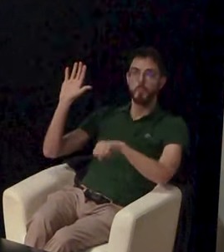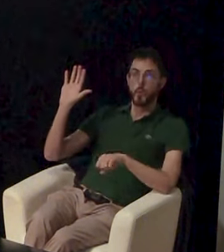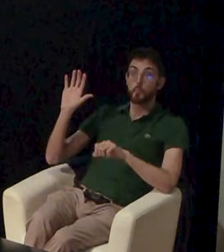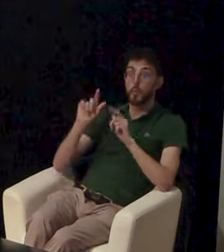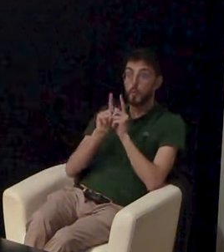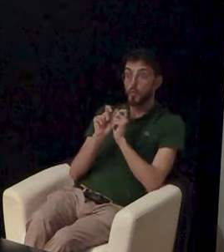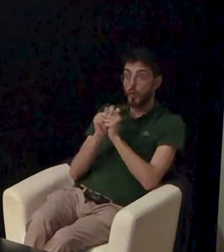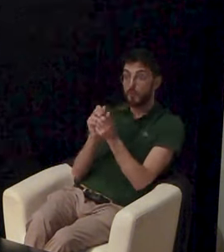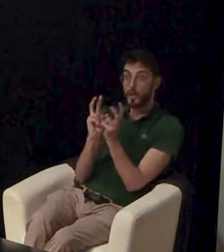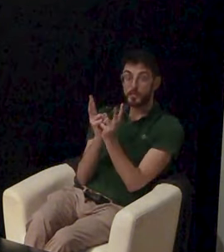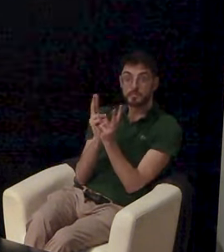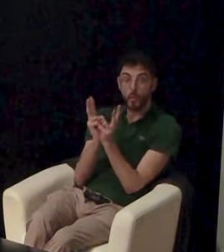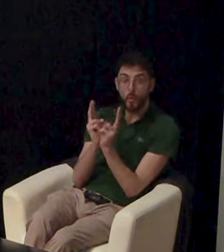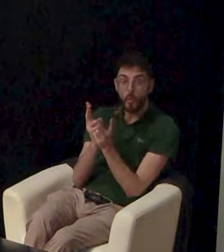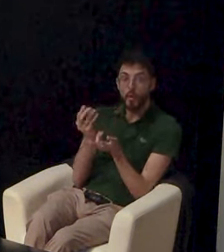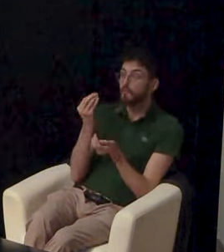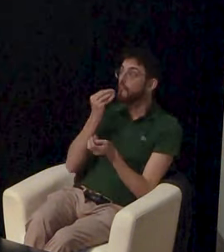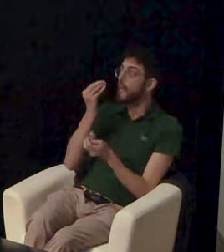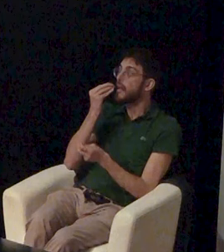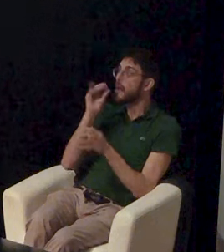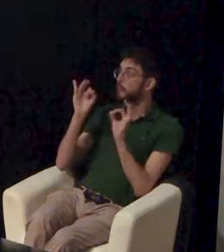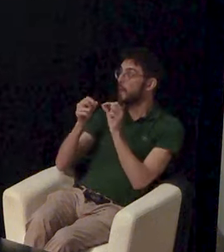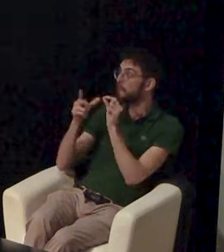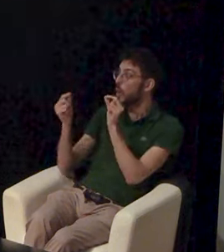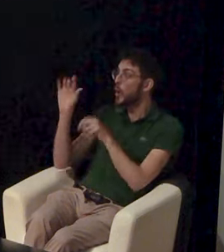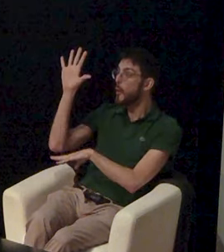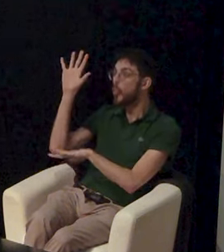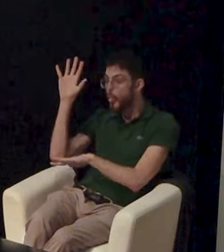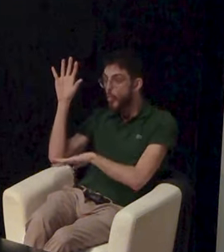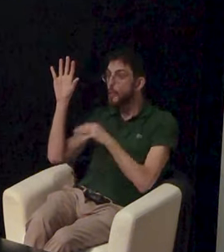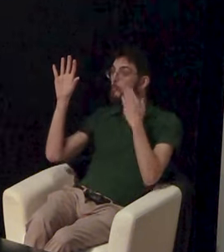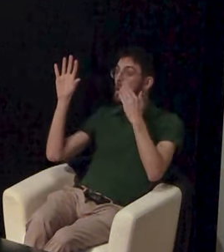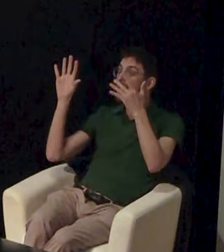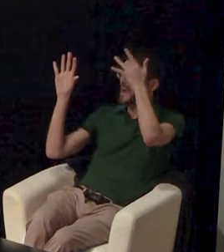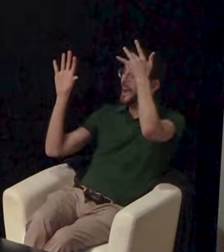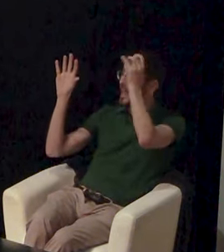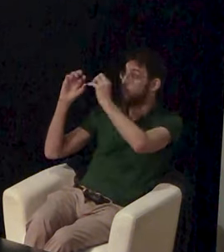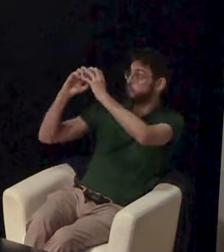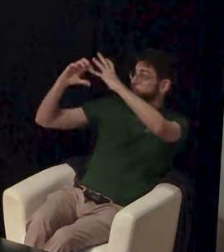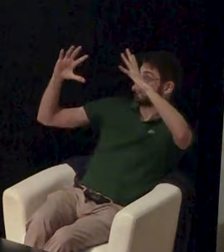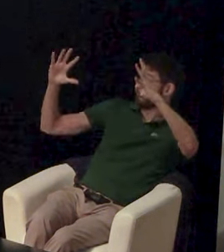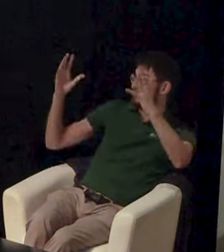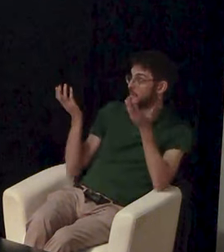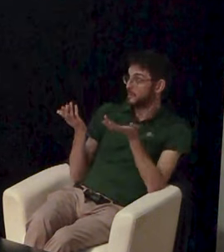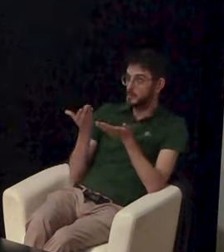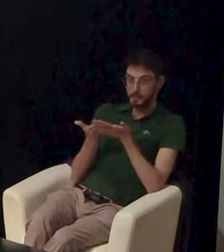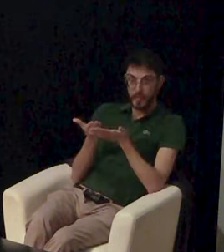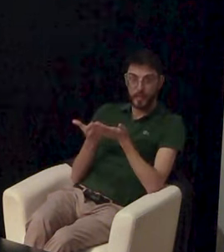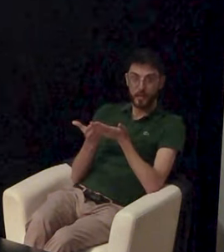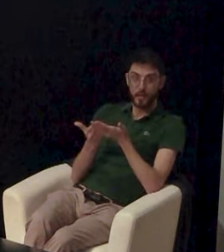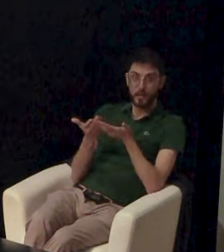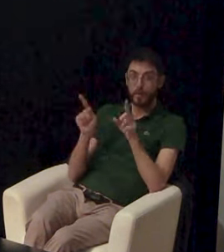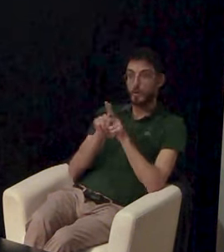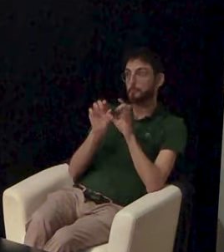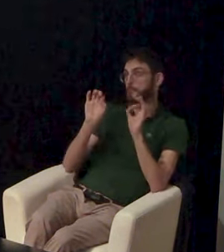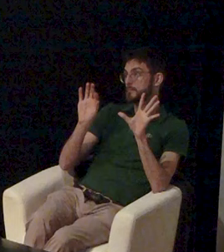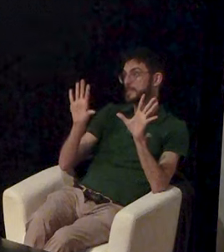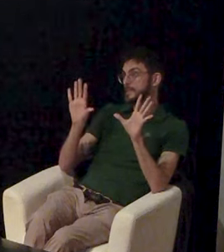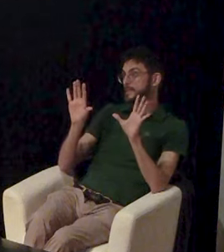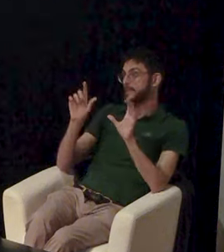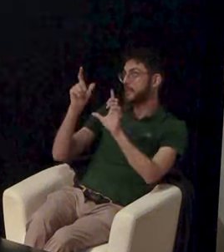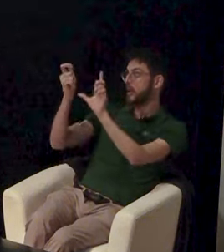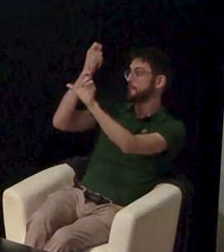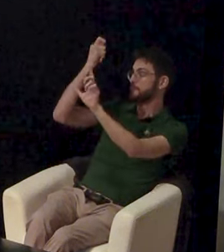que vous pouvez les mettre et vous pouvez les voir. Quand c'est les saisons, l'hiver, on va dire que l'arbre il est un peu